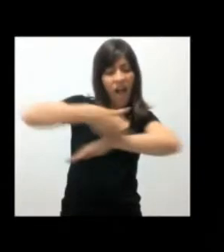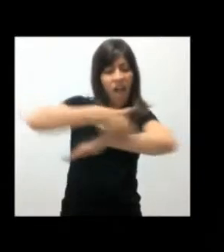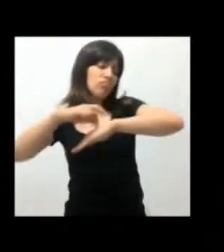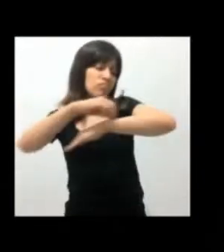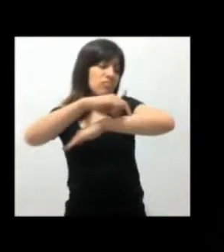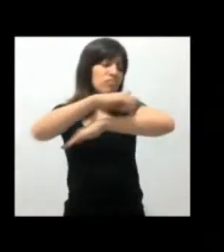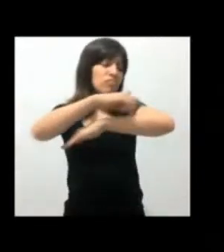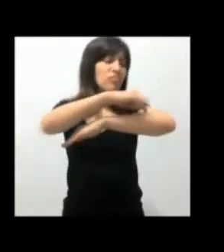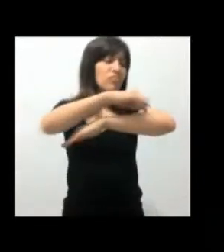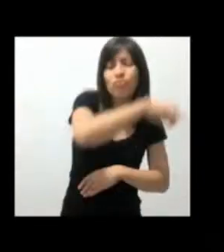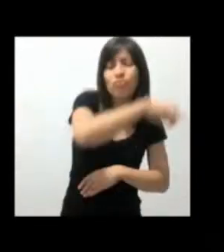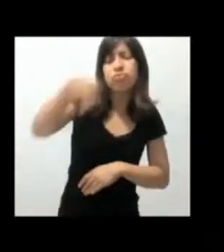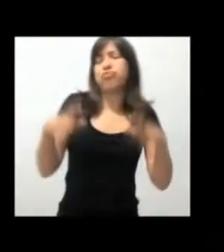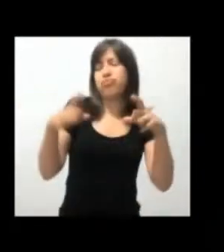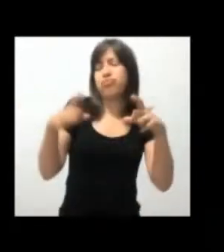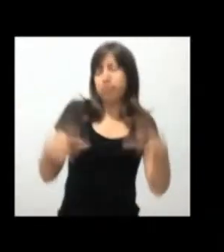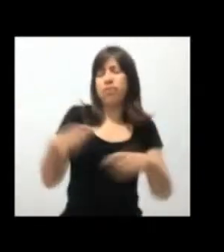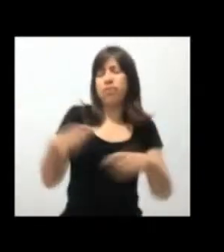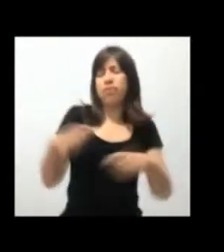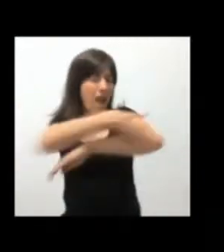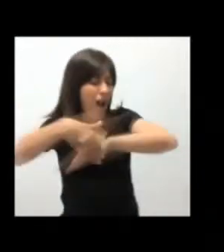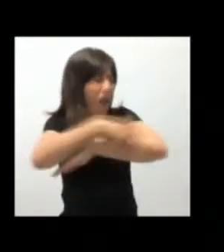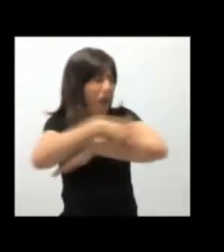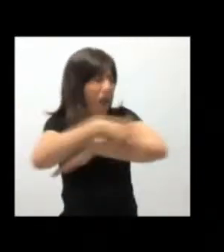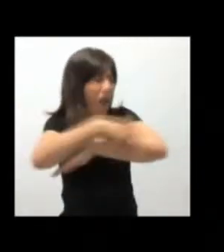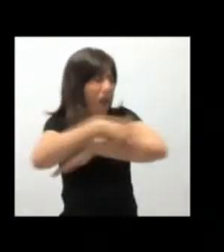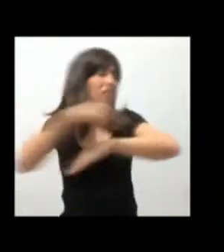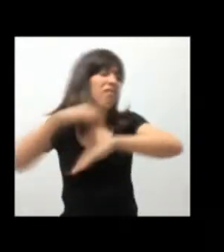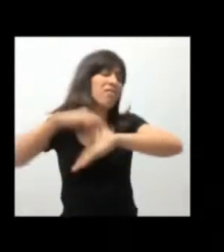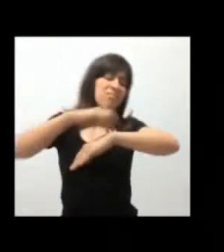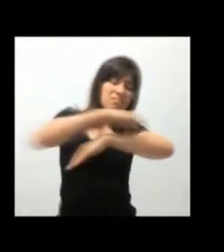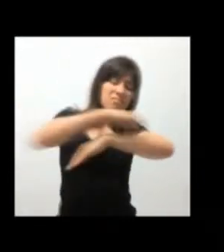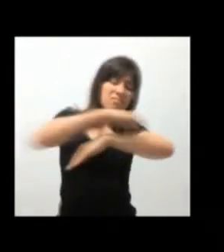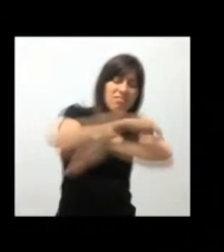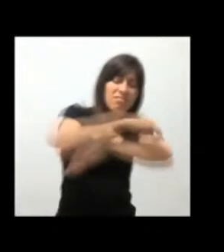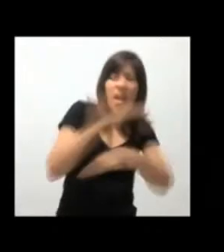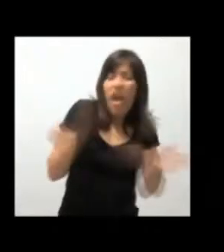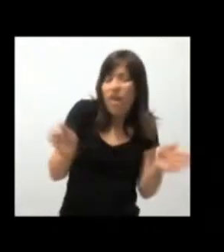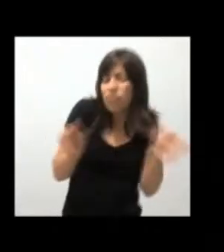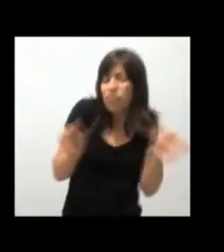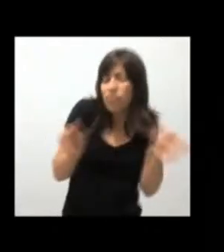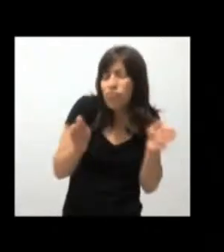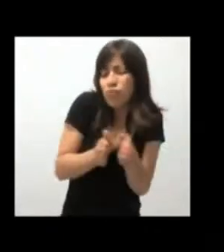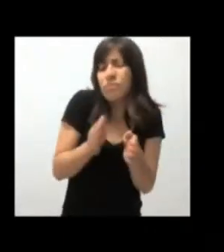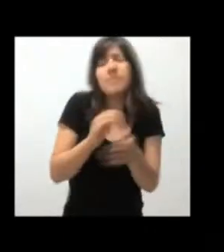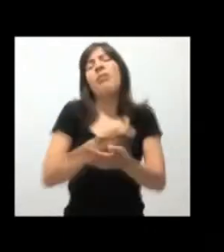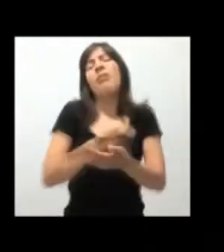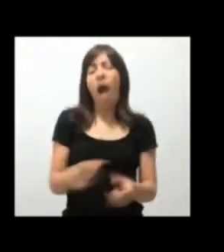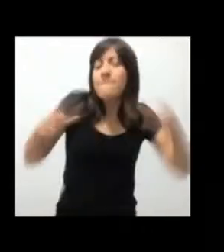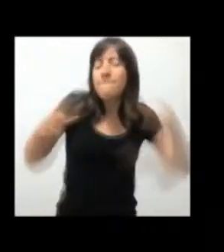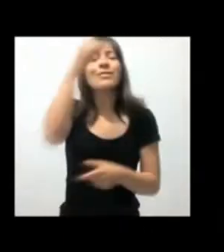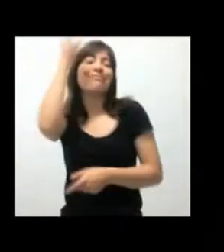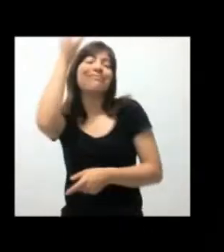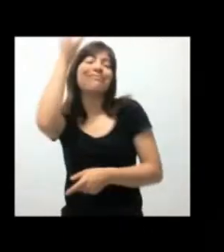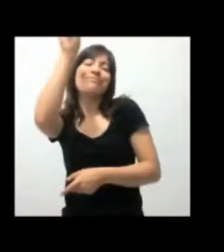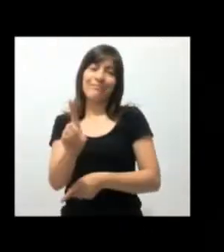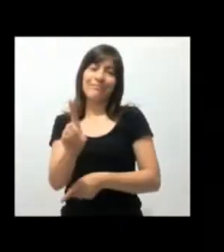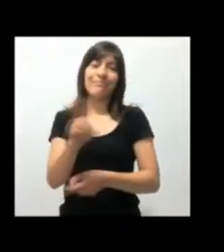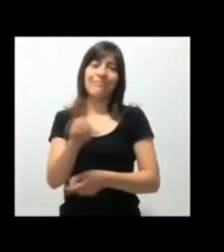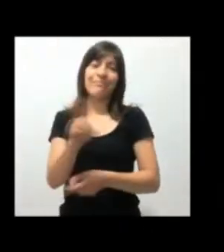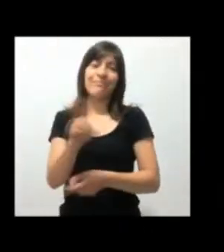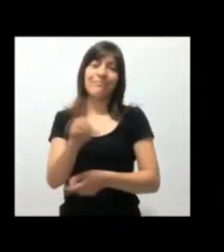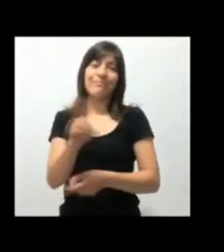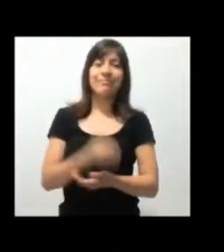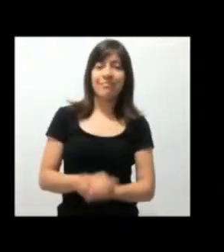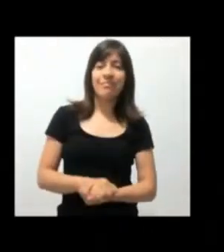são estreitas. A maioria das pessoas com deficiência, ela está na classe social menos favorecida. Então,